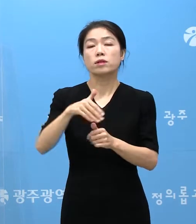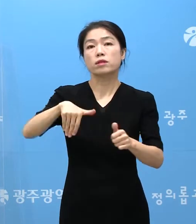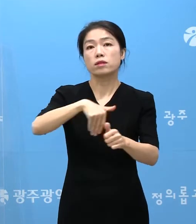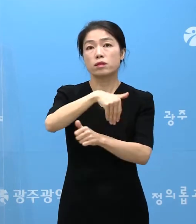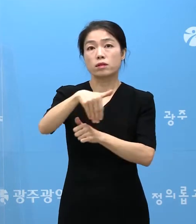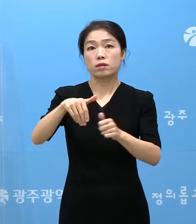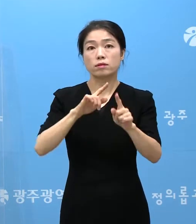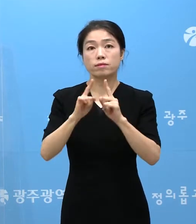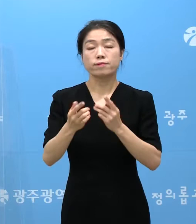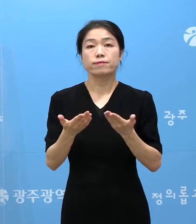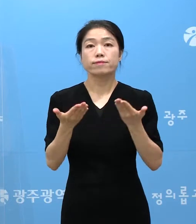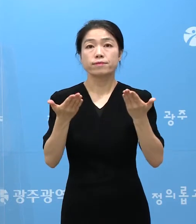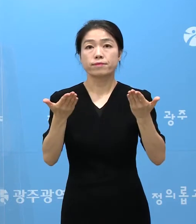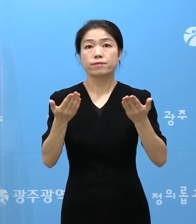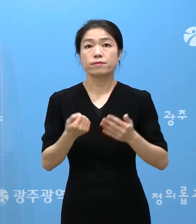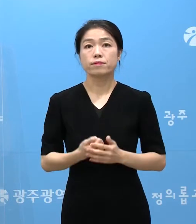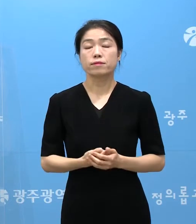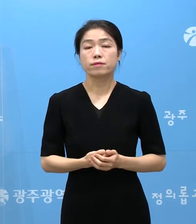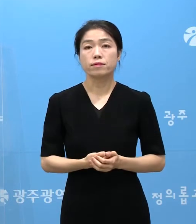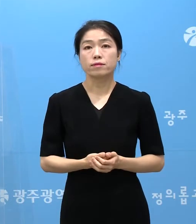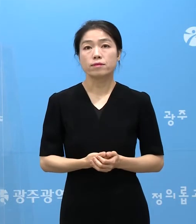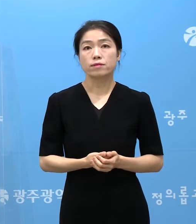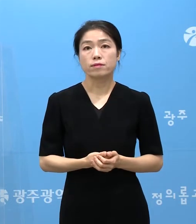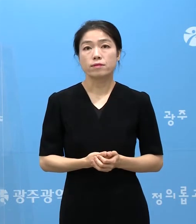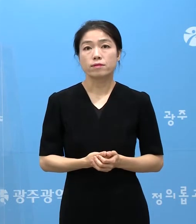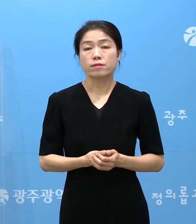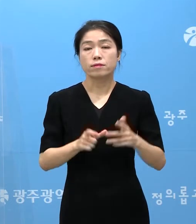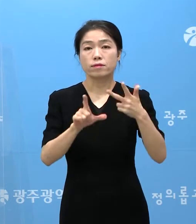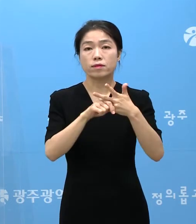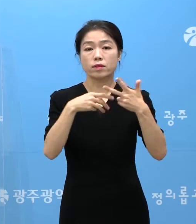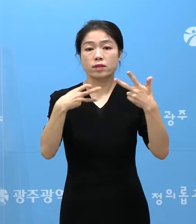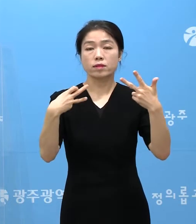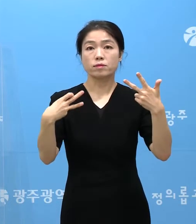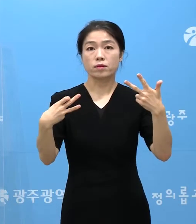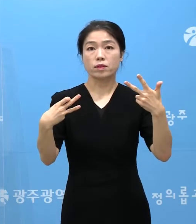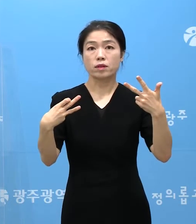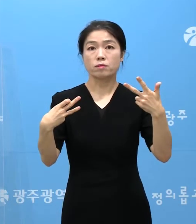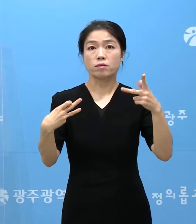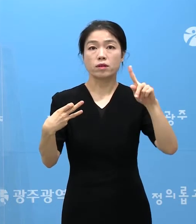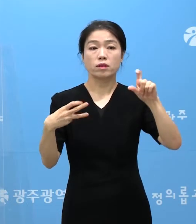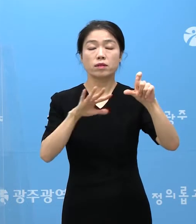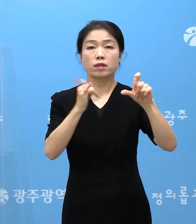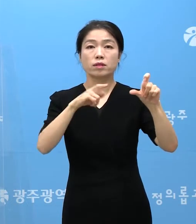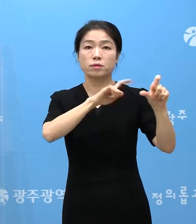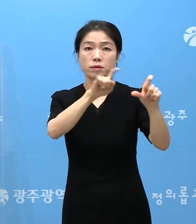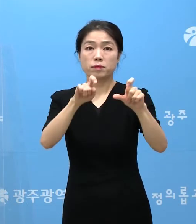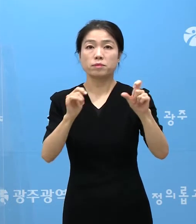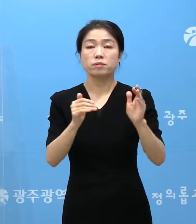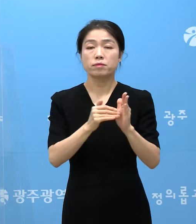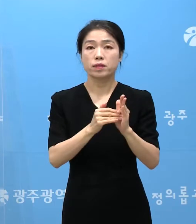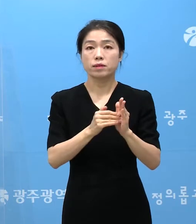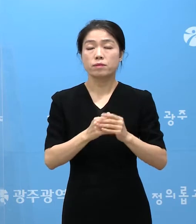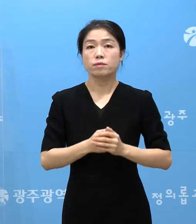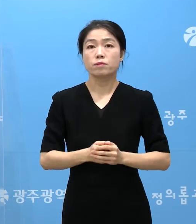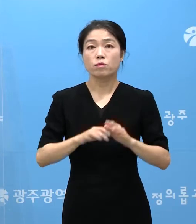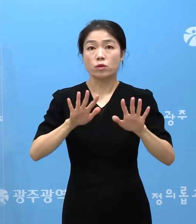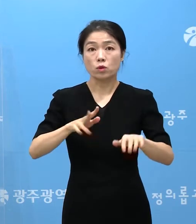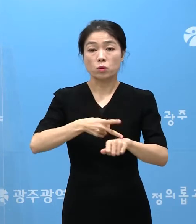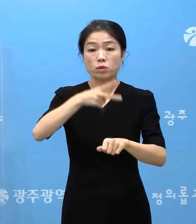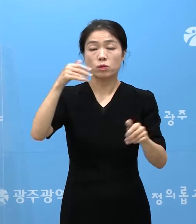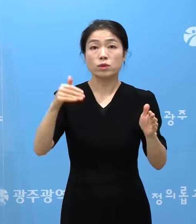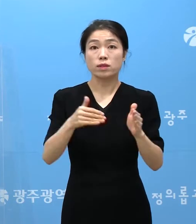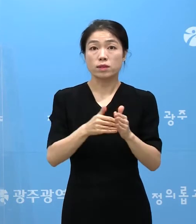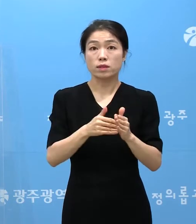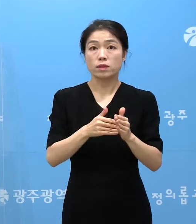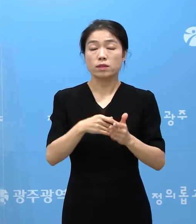광주광역시 코로나 발생 현황을 말씀드리겠습니다. 7월 13일에 15분이 확진이 되셨습니다. 오늘 이